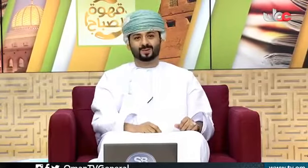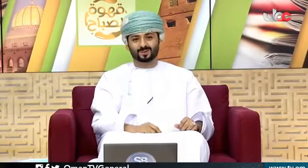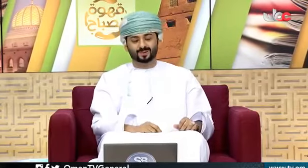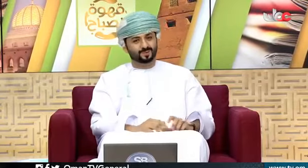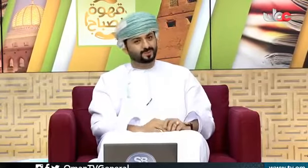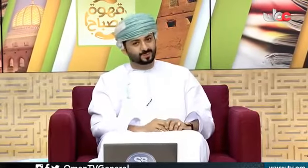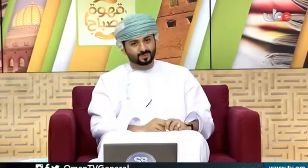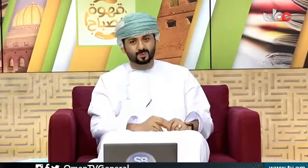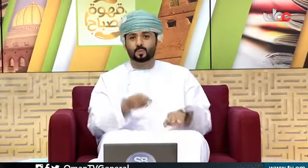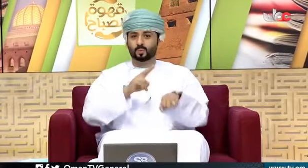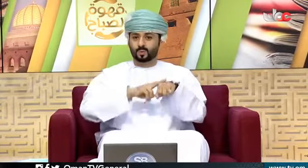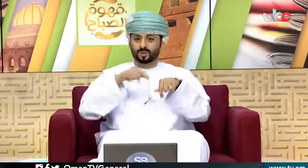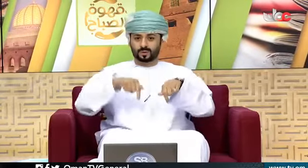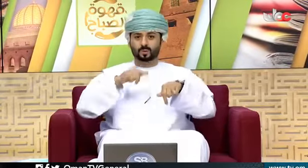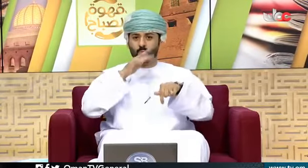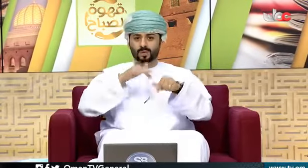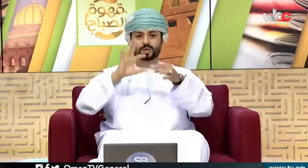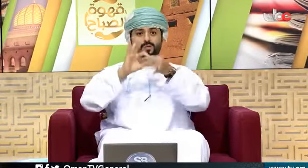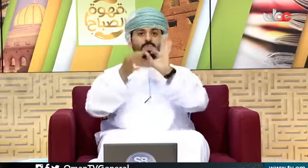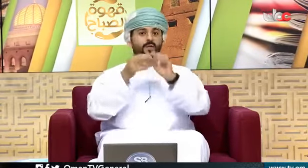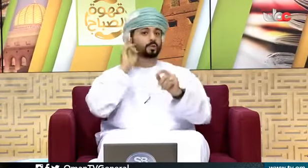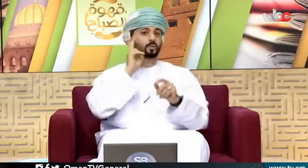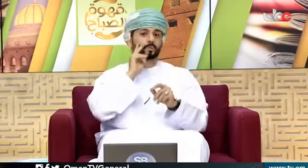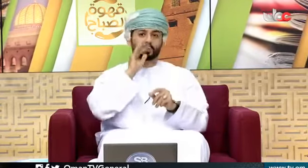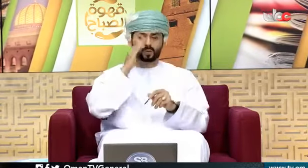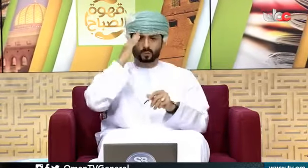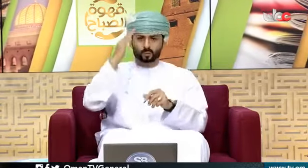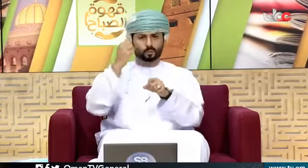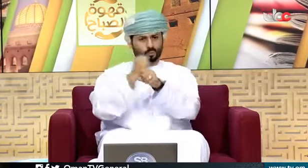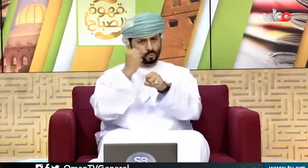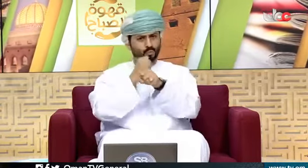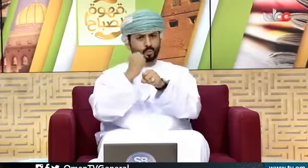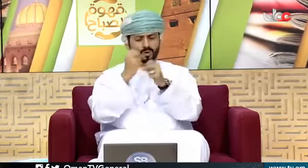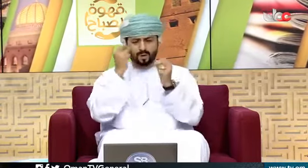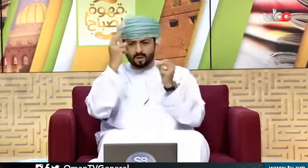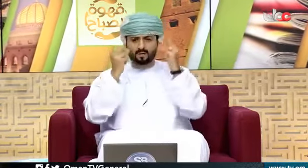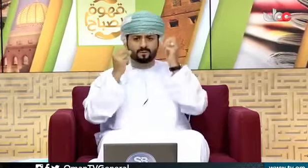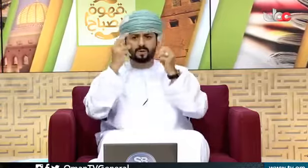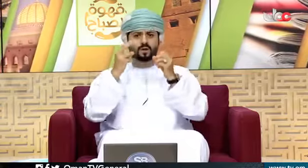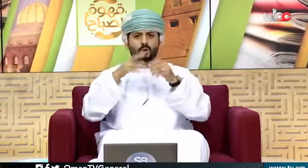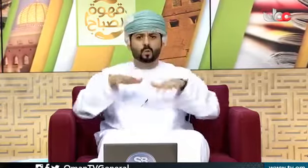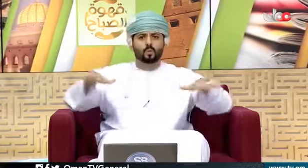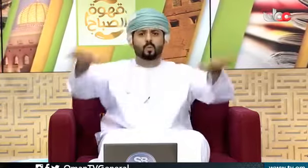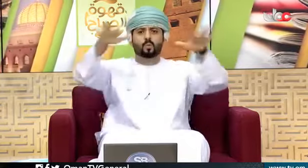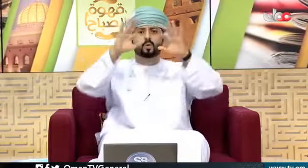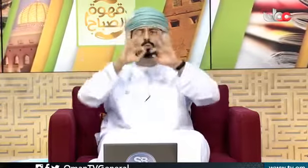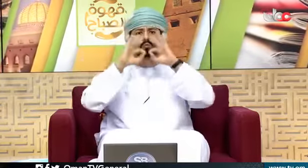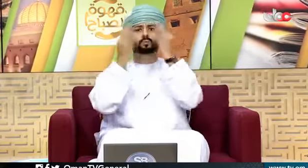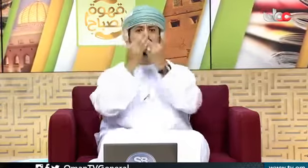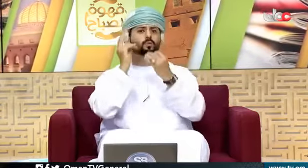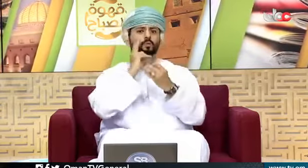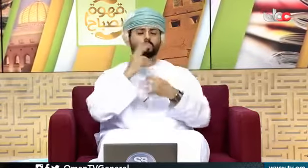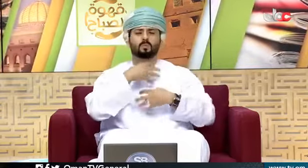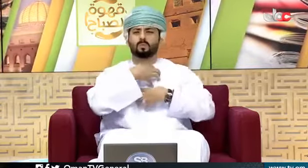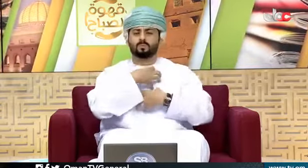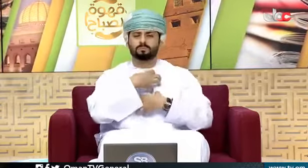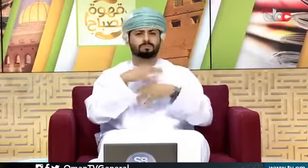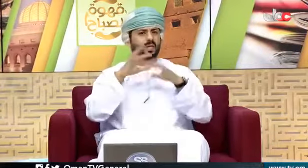السمعية من خلال هذا البرنامج. اليوم نحن كجمعية العمانية ذوي الإعاقة السمعية هناك كثير من